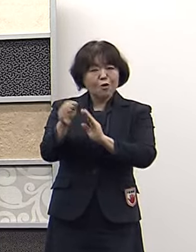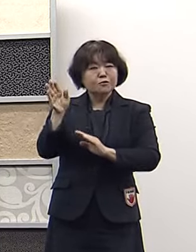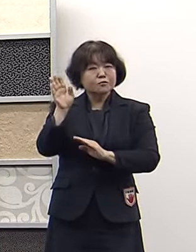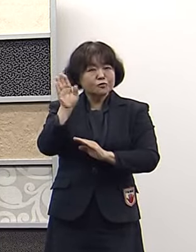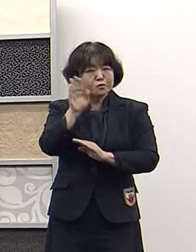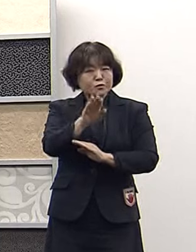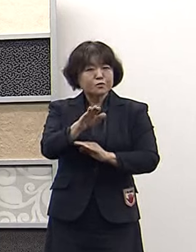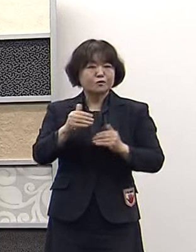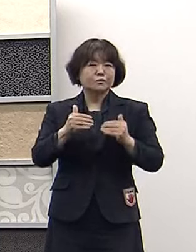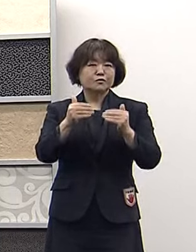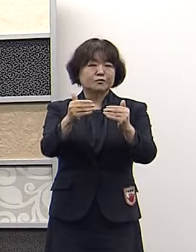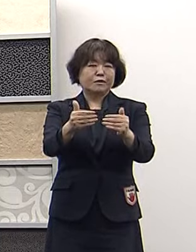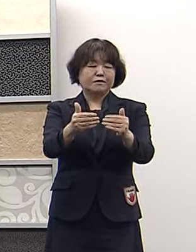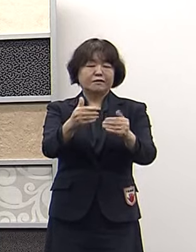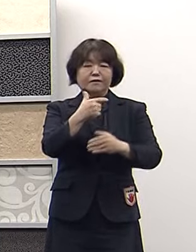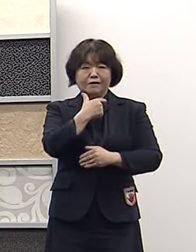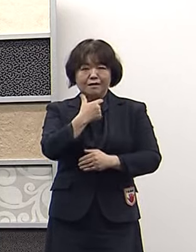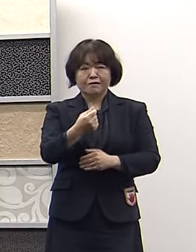と思います。